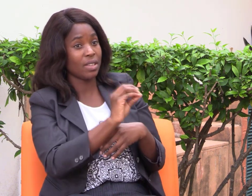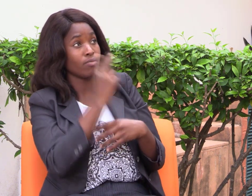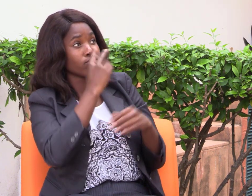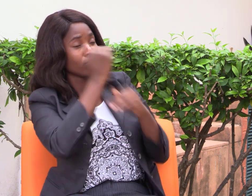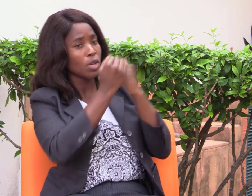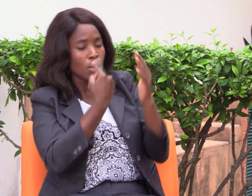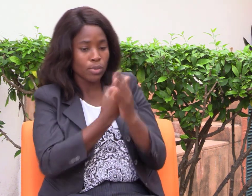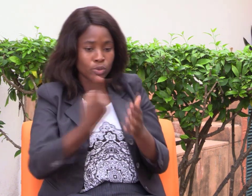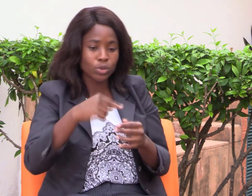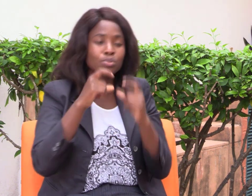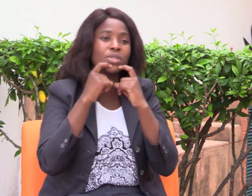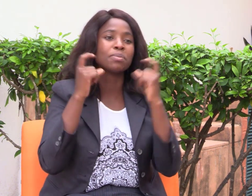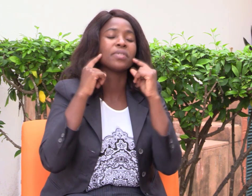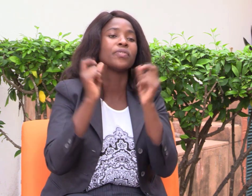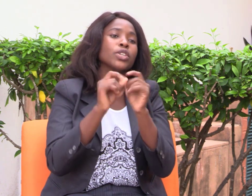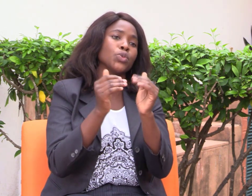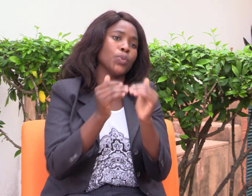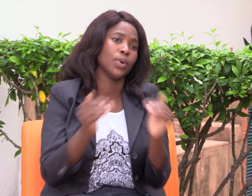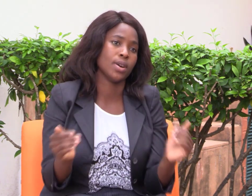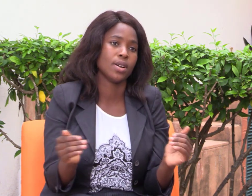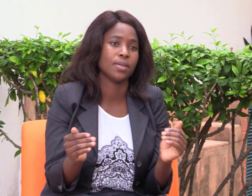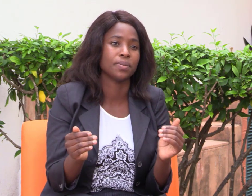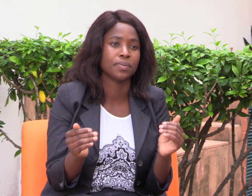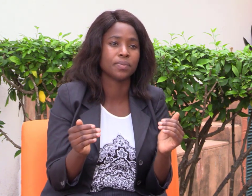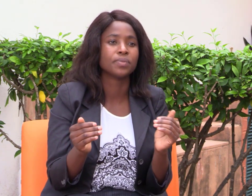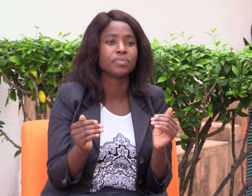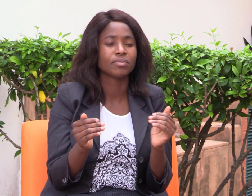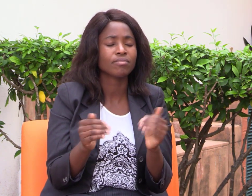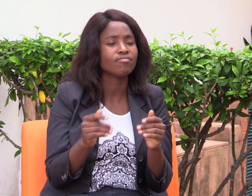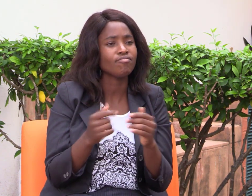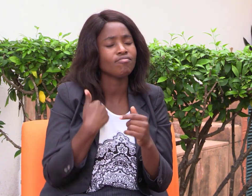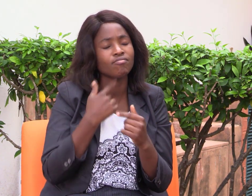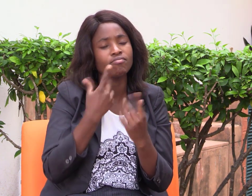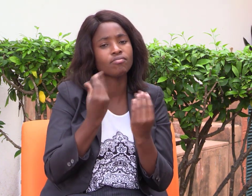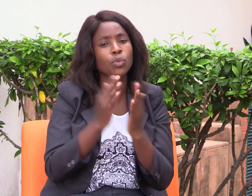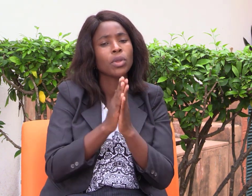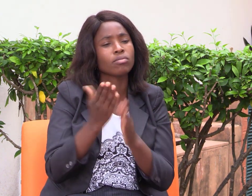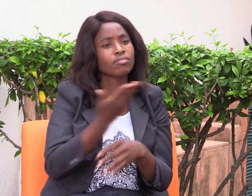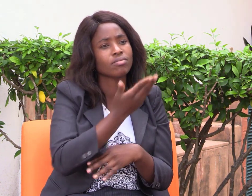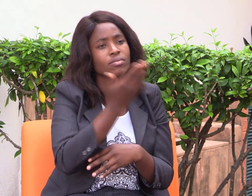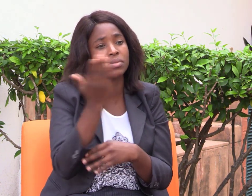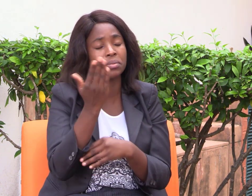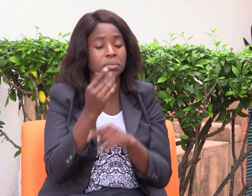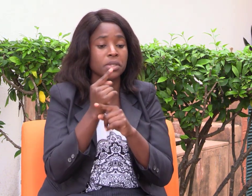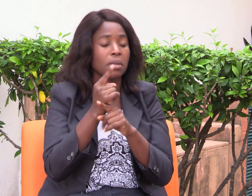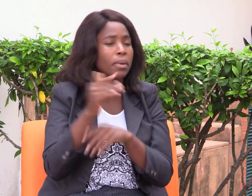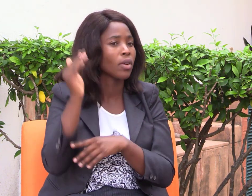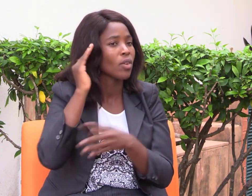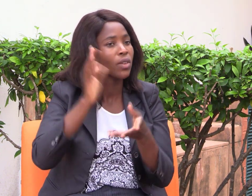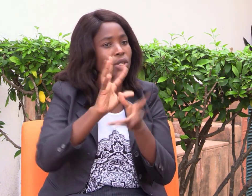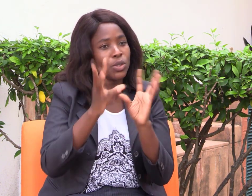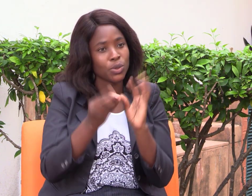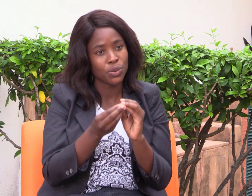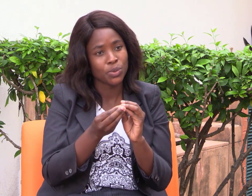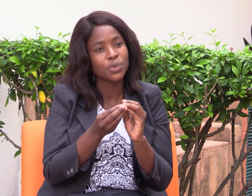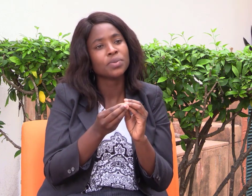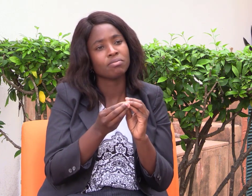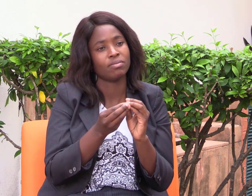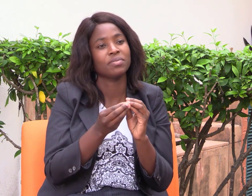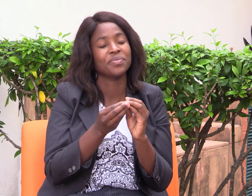para outros países e que a gente também possa implementar o que os outros também estão lá